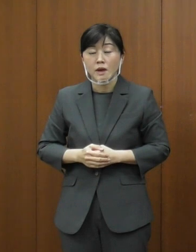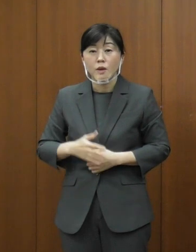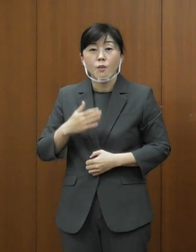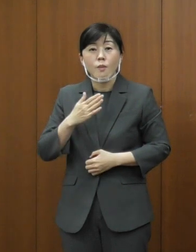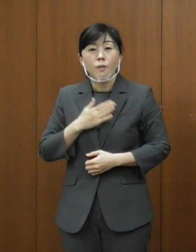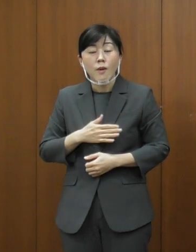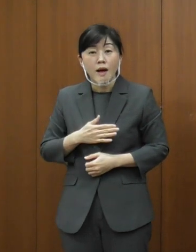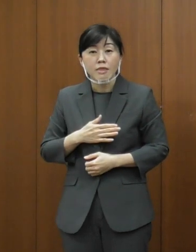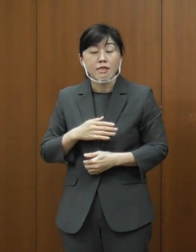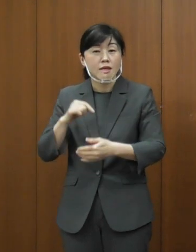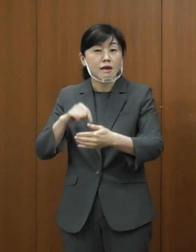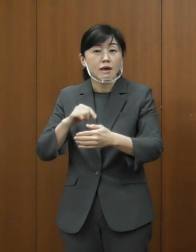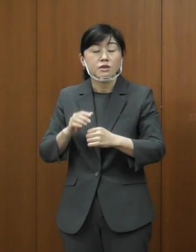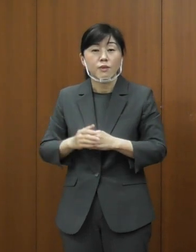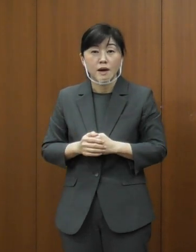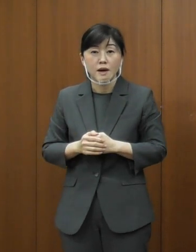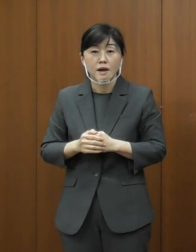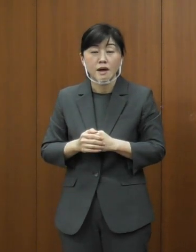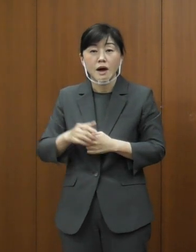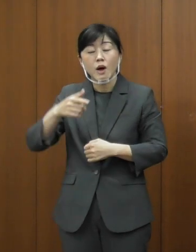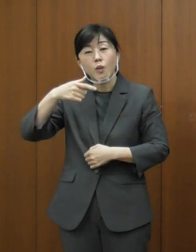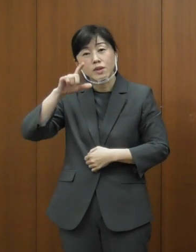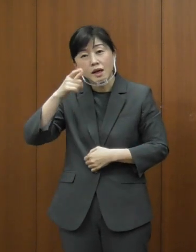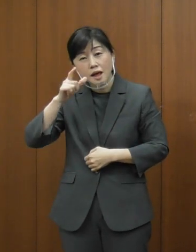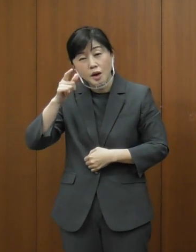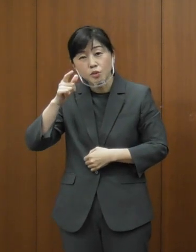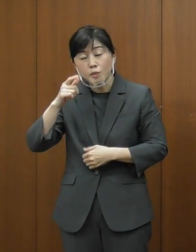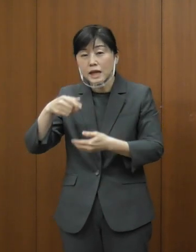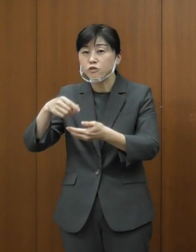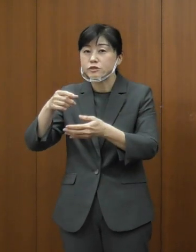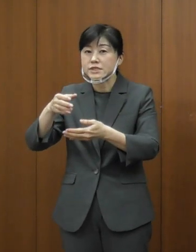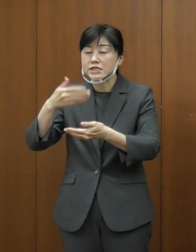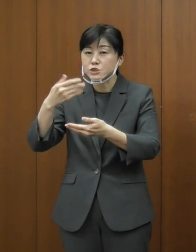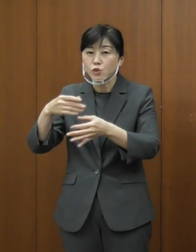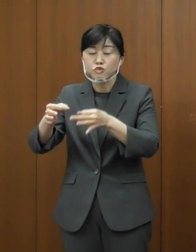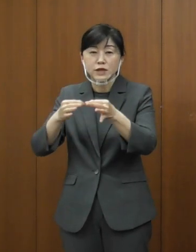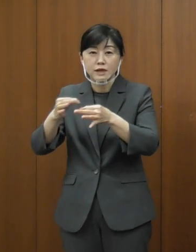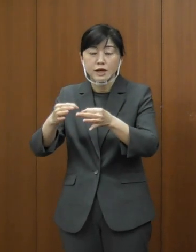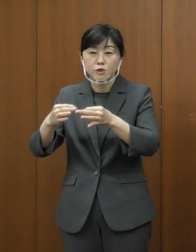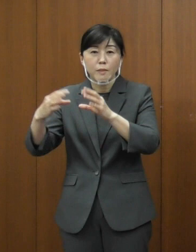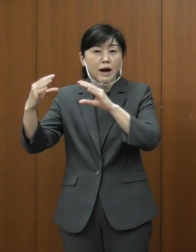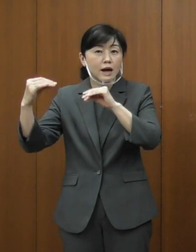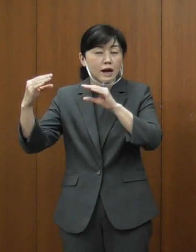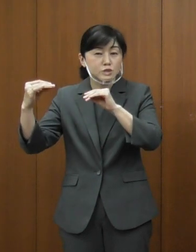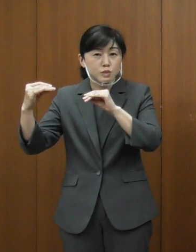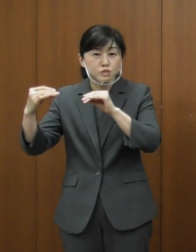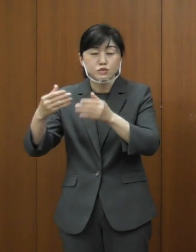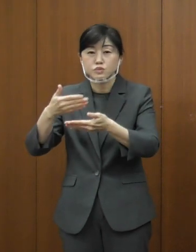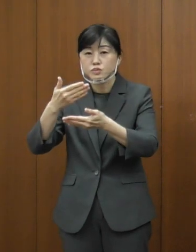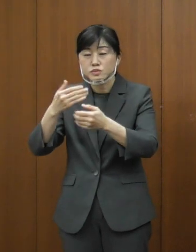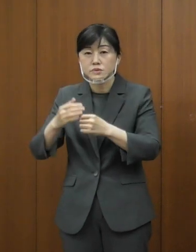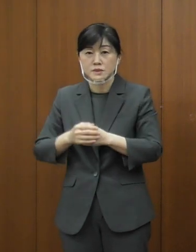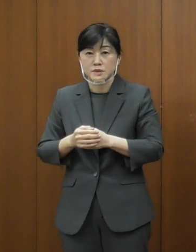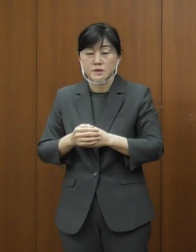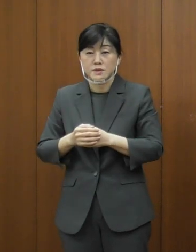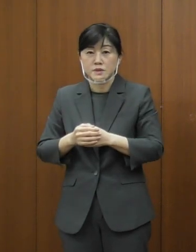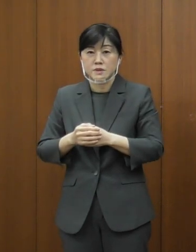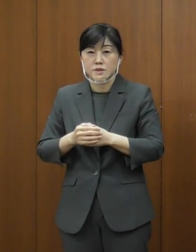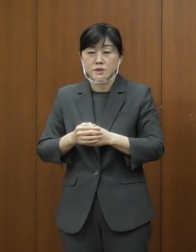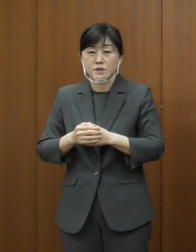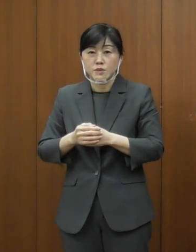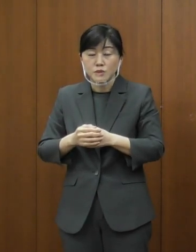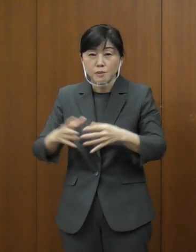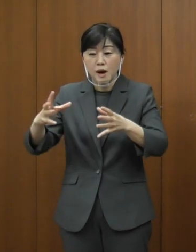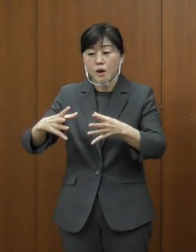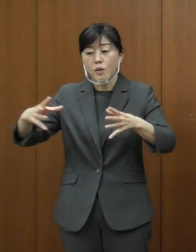、お酒を伴う飲食店での会食、ここで大皿料理をつつきながら、こういった形